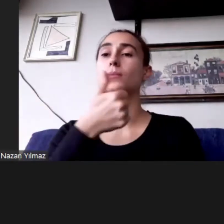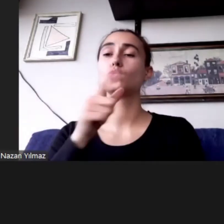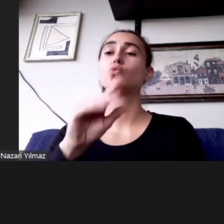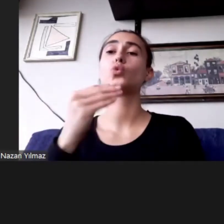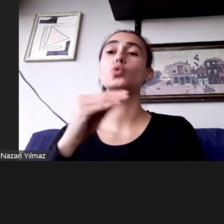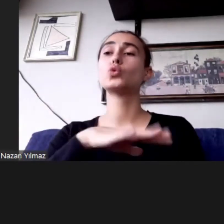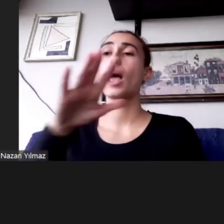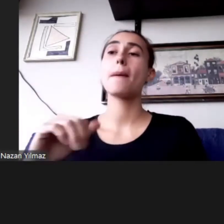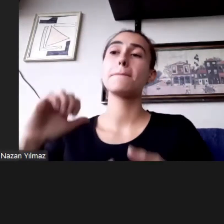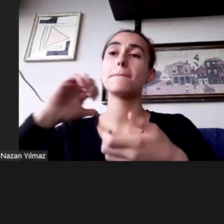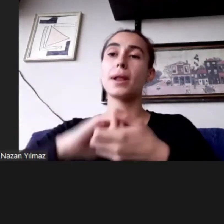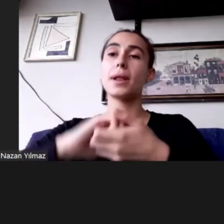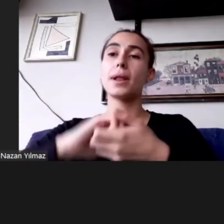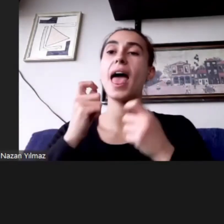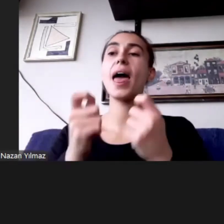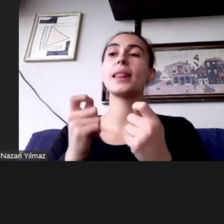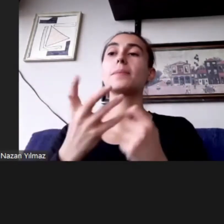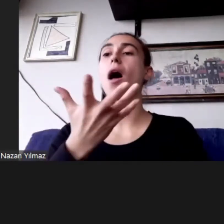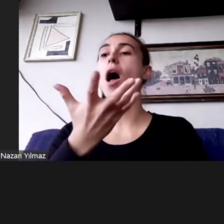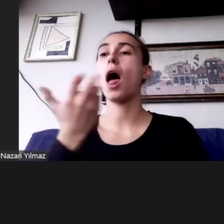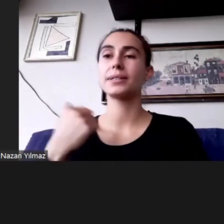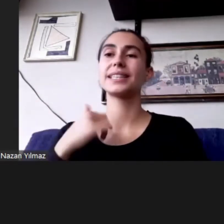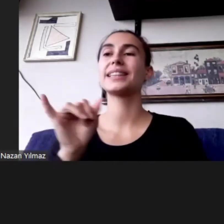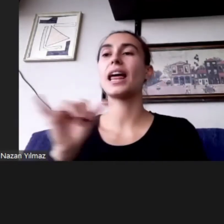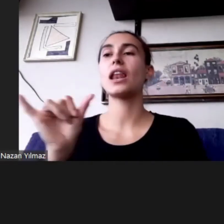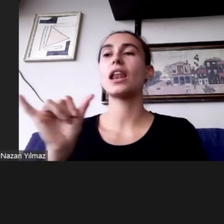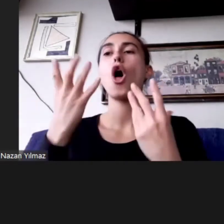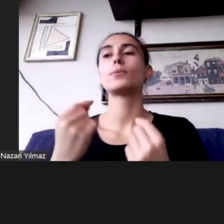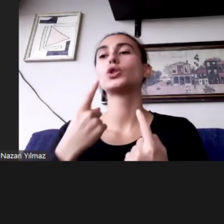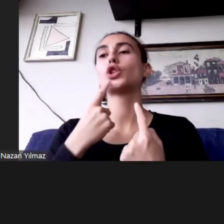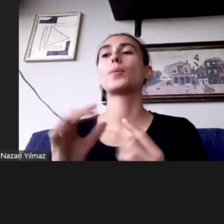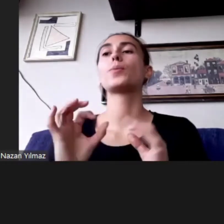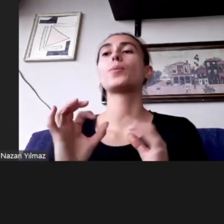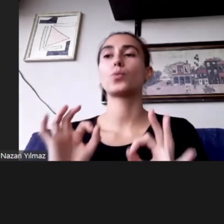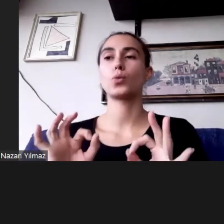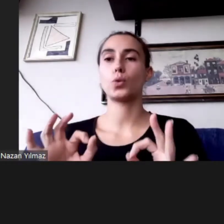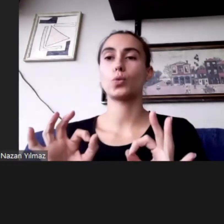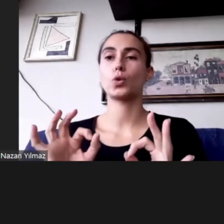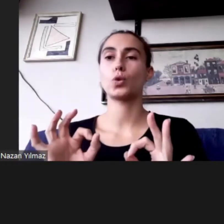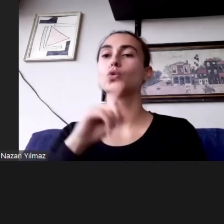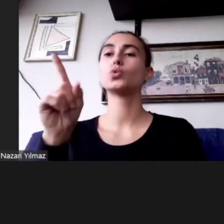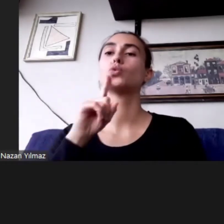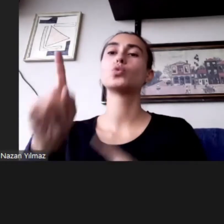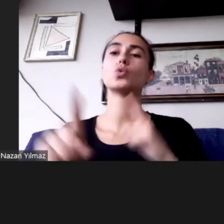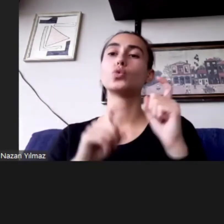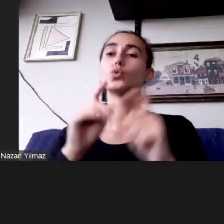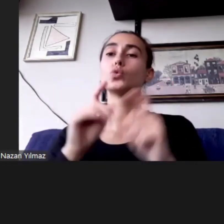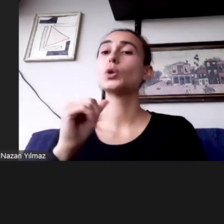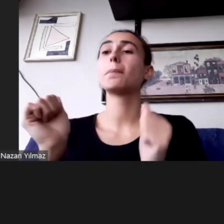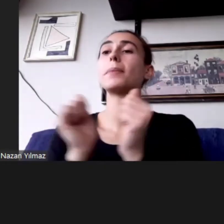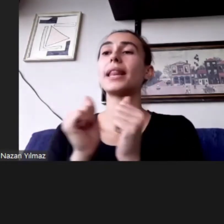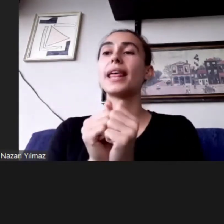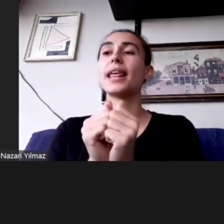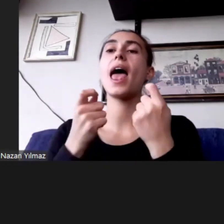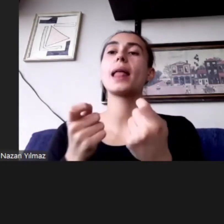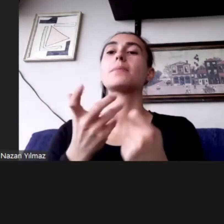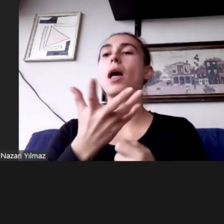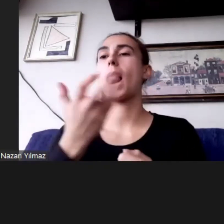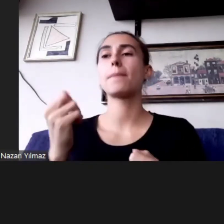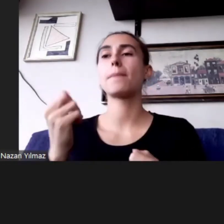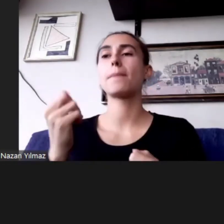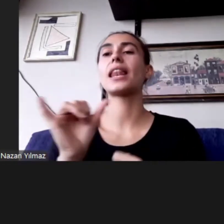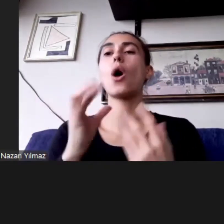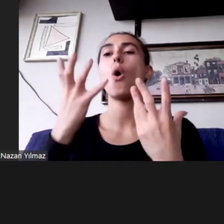bir arada eğitim almasından yana olduğunu söylememiz mümkün. Sorduğunuz zaman bütün çocukların birlikte eğitim almasından yana